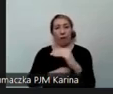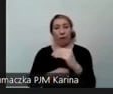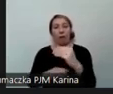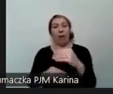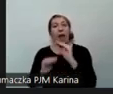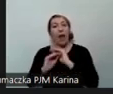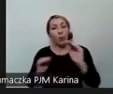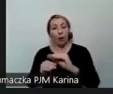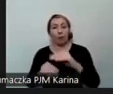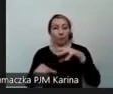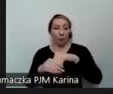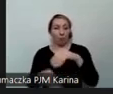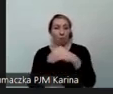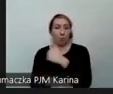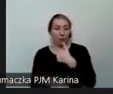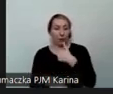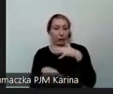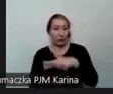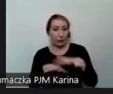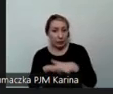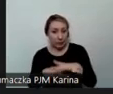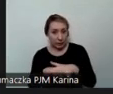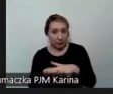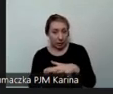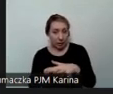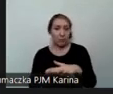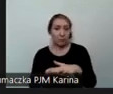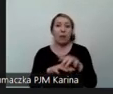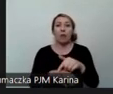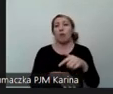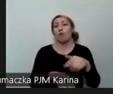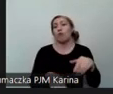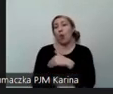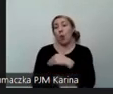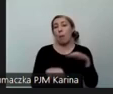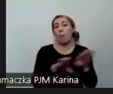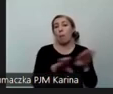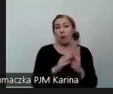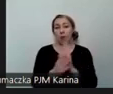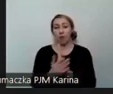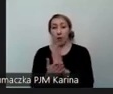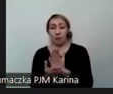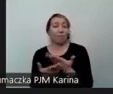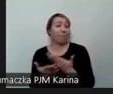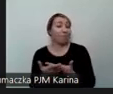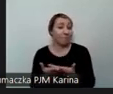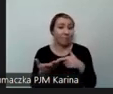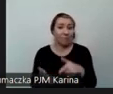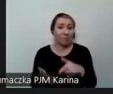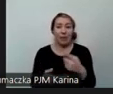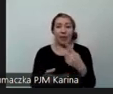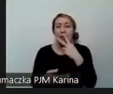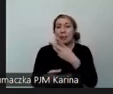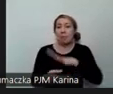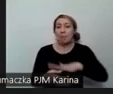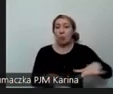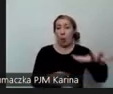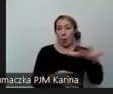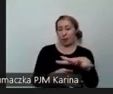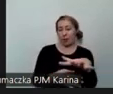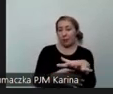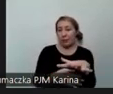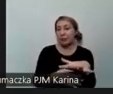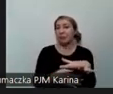systemie, w szkołach i podstawowych, i średnich. Mamy bowiem do czynienia ze społecznością,